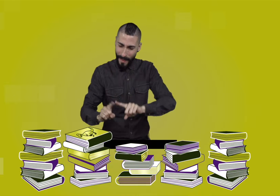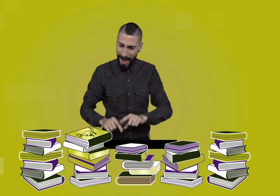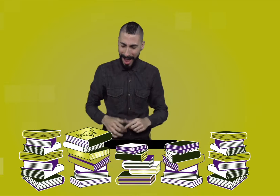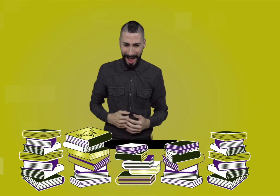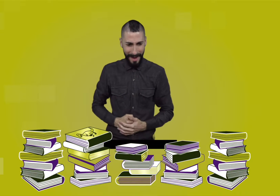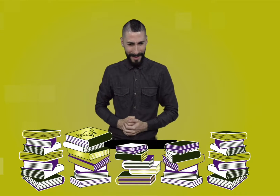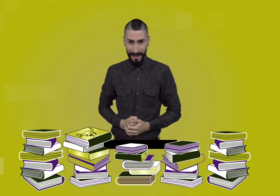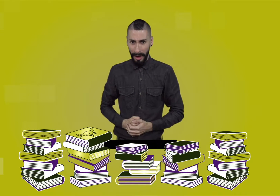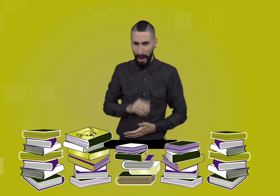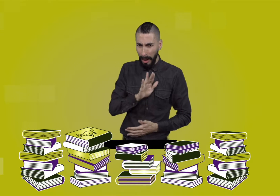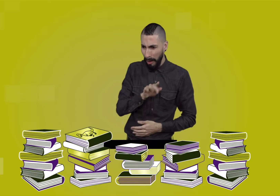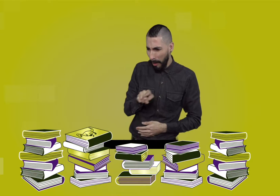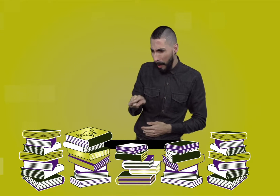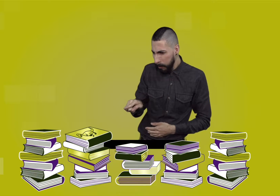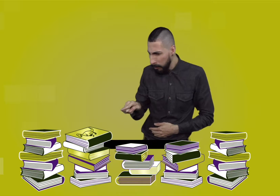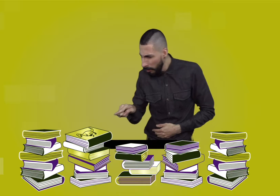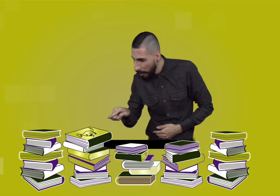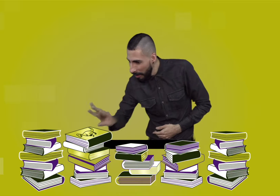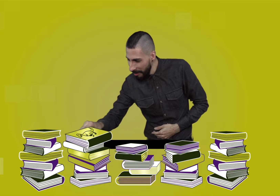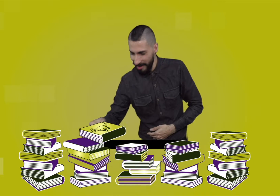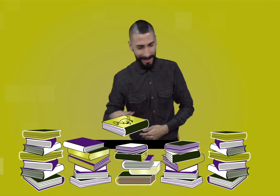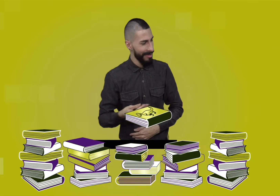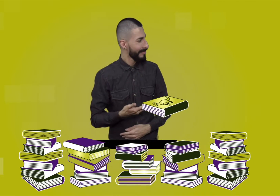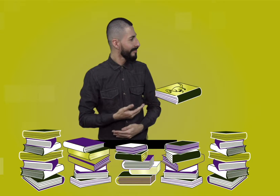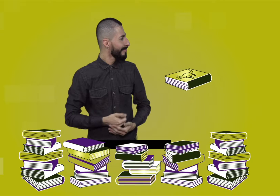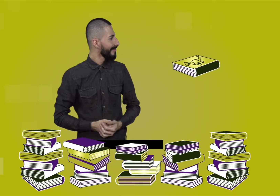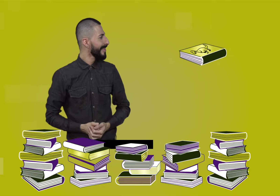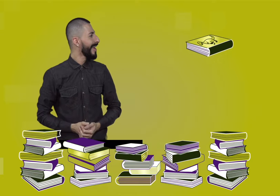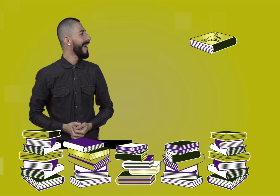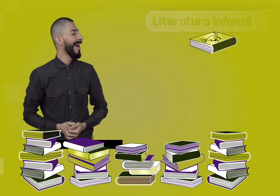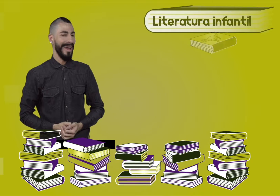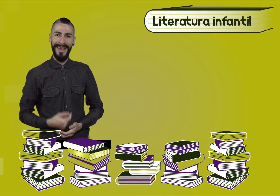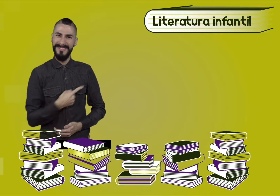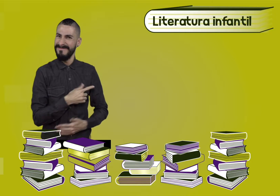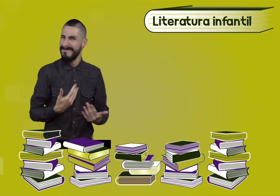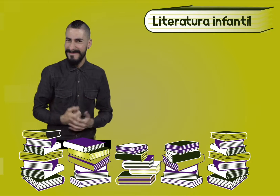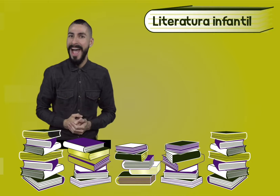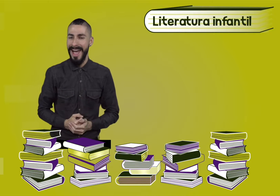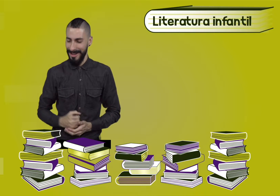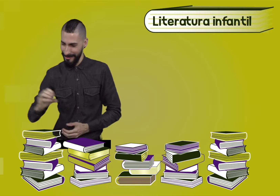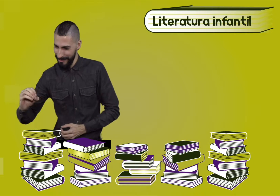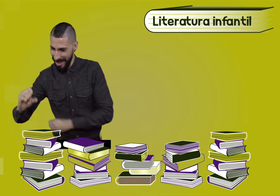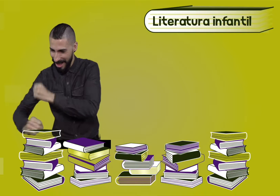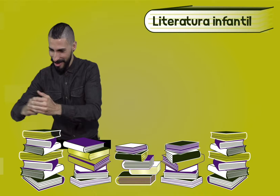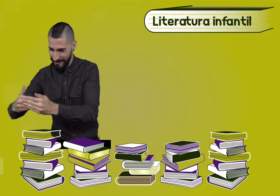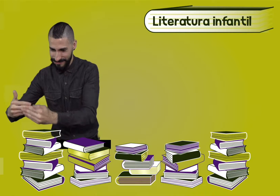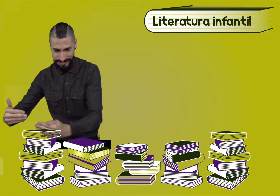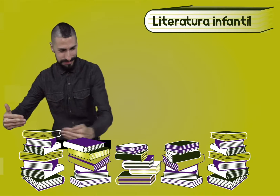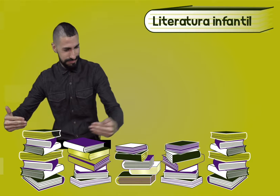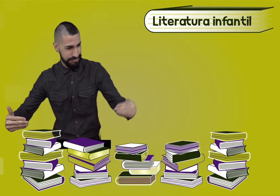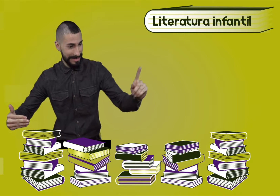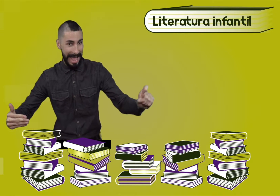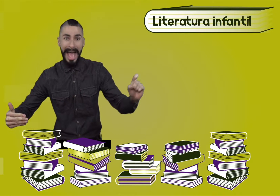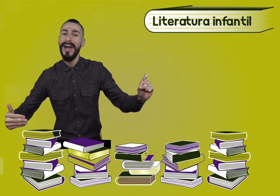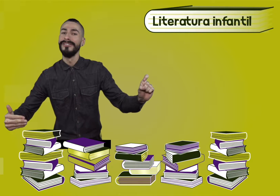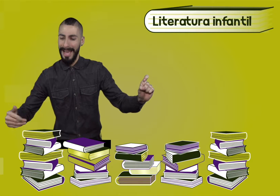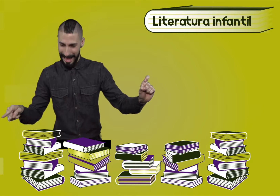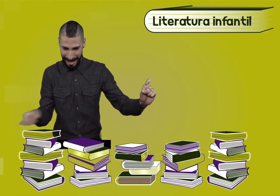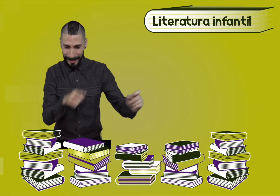de literatura a la mano. Pero miren aquí, ¡wow! Dentro de la literatura hay una que está dirigida a la primera